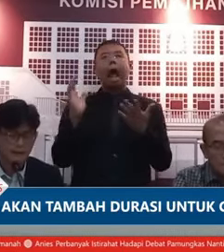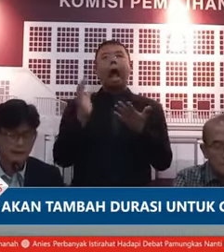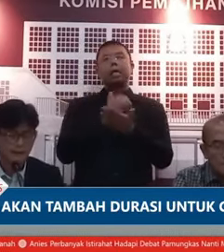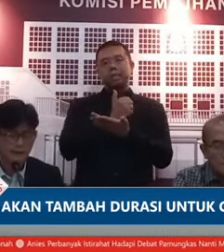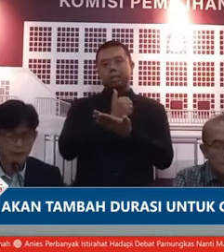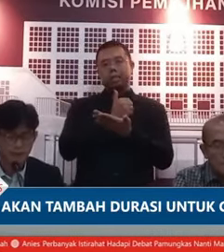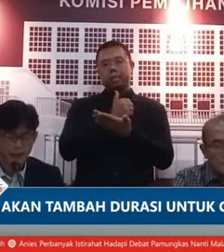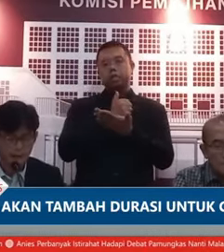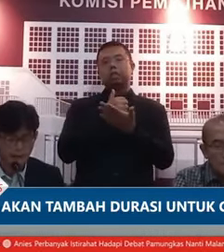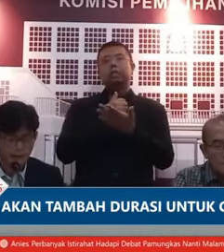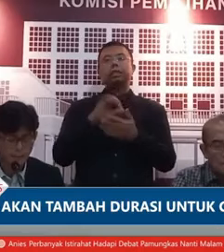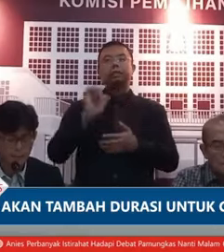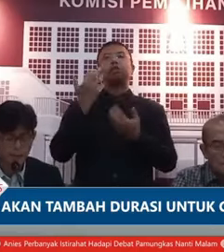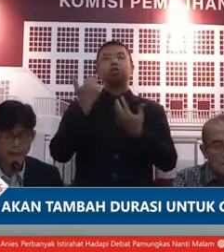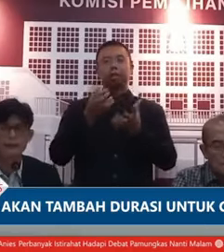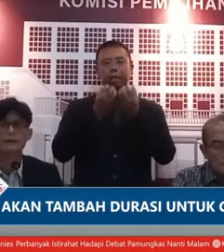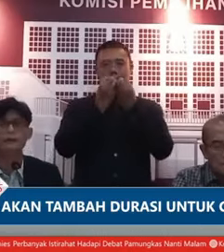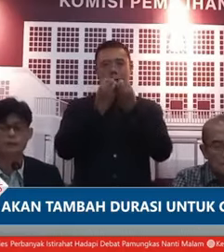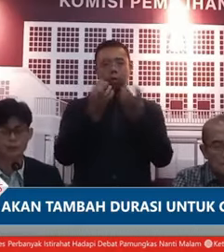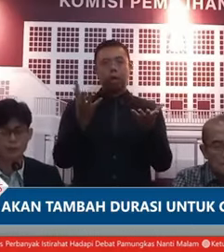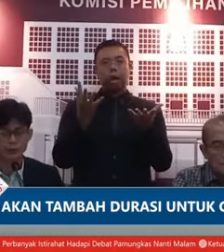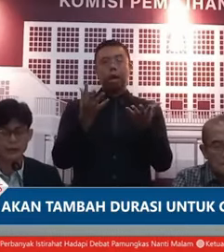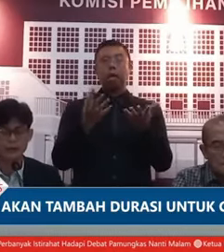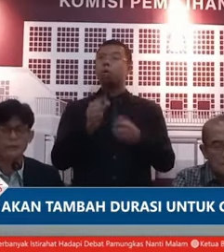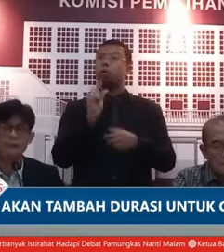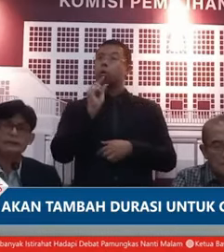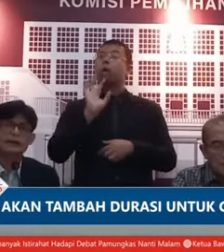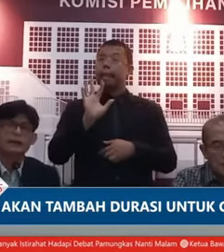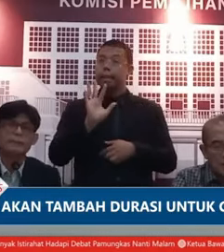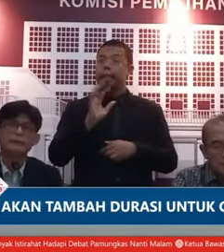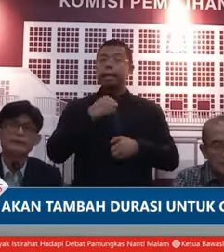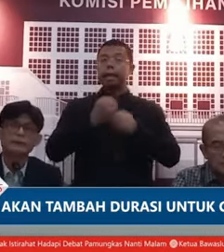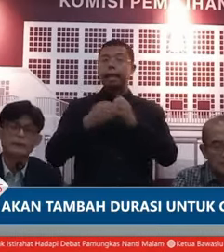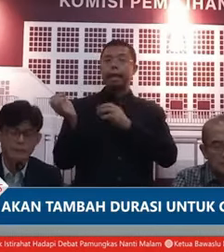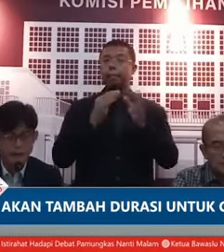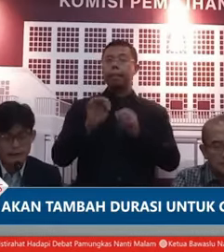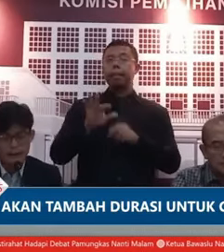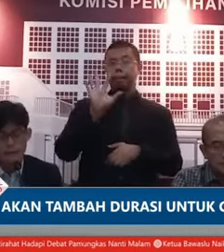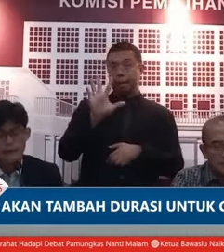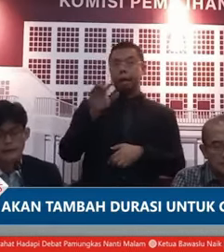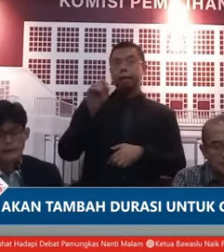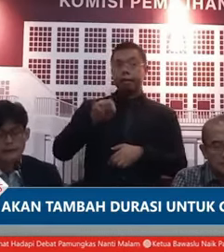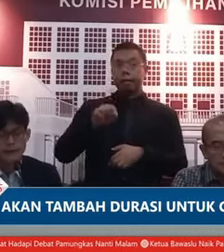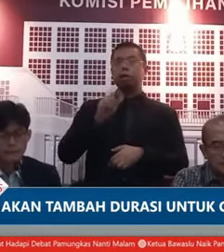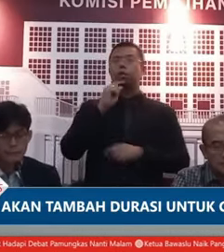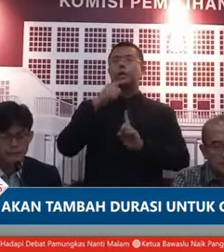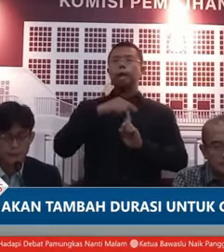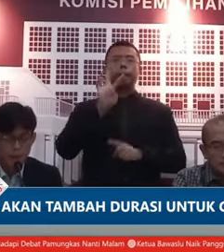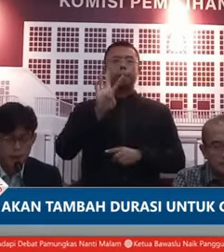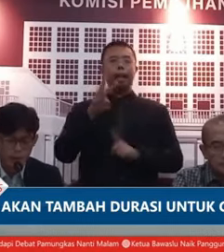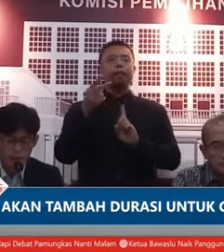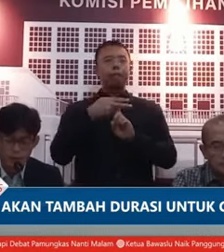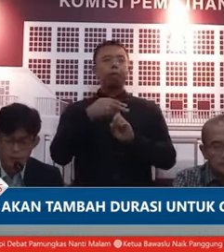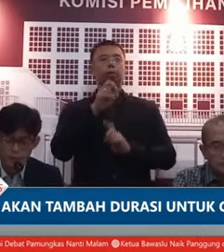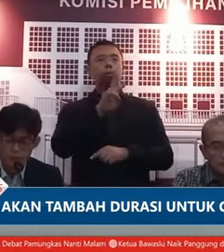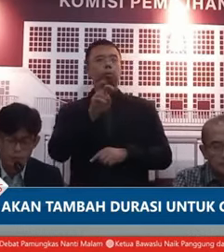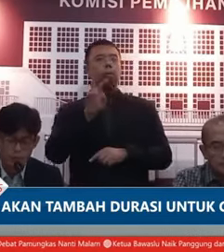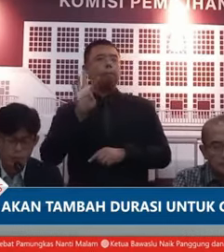hasil-hasilnya itu sebagaimana yang kami sampaikan. Untuk nanti pelaksanaan debat ke-5 pada tanggal 4 Februari